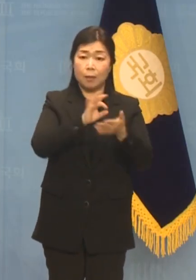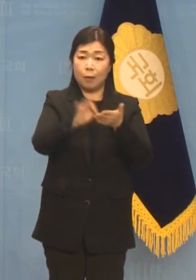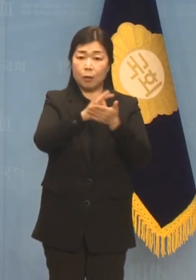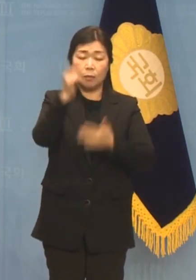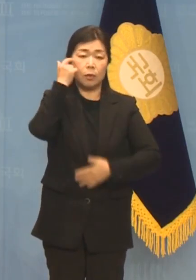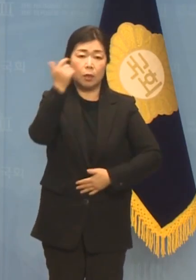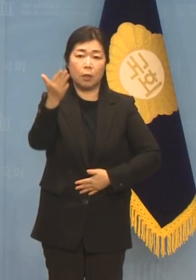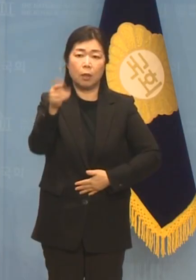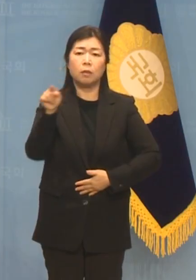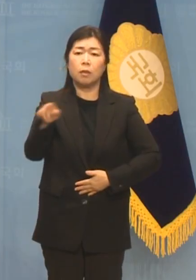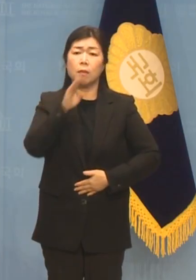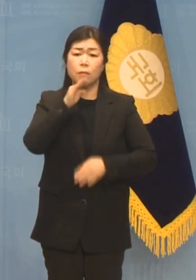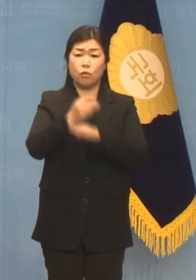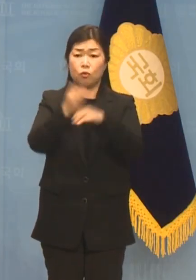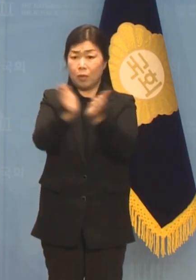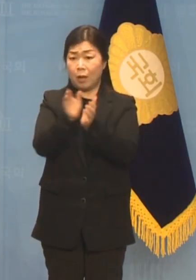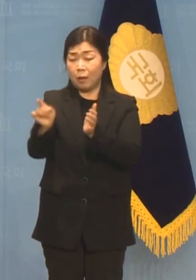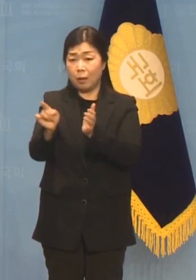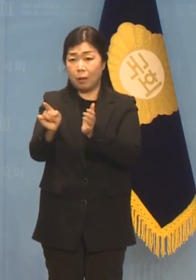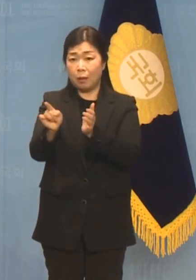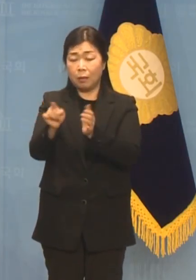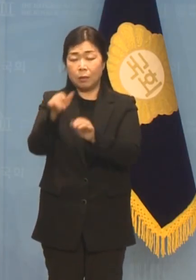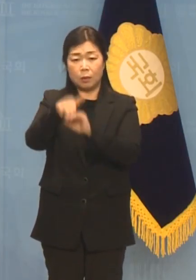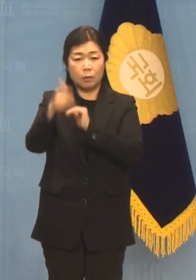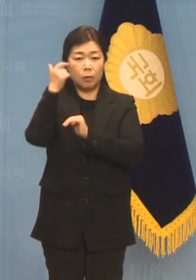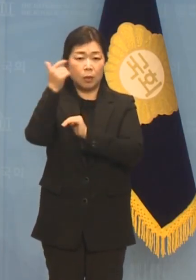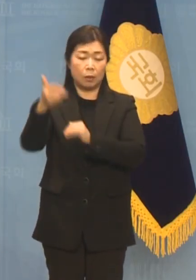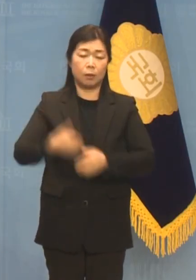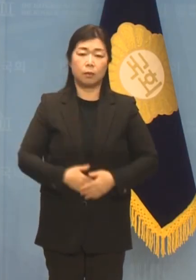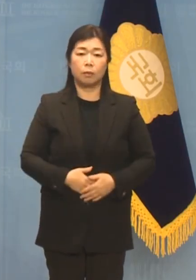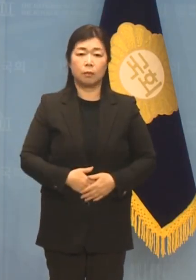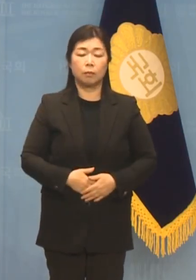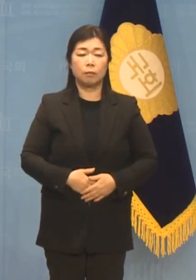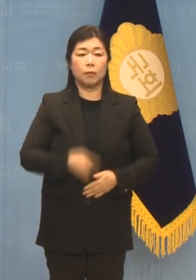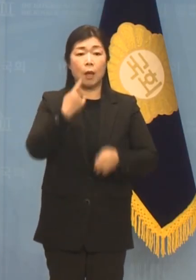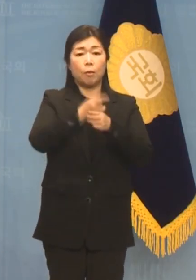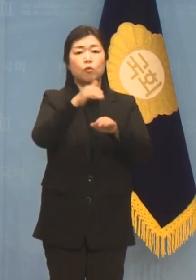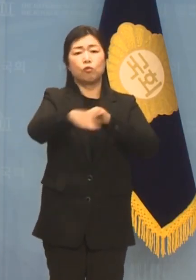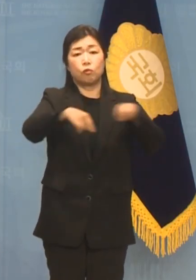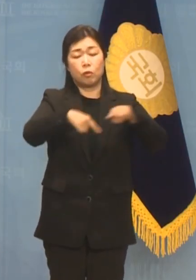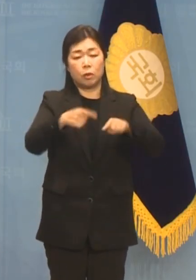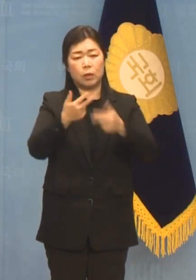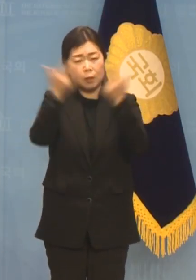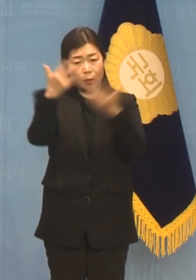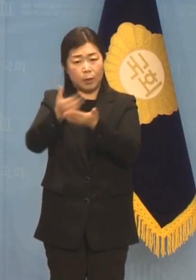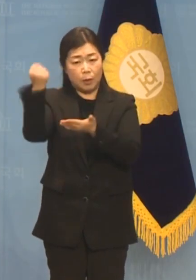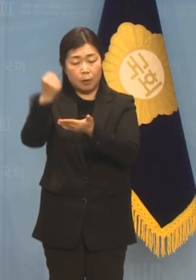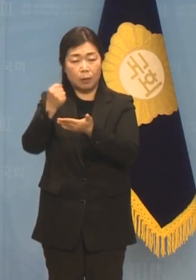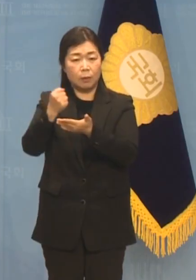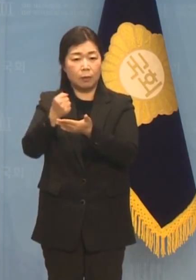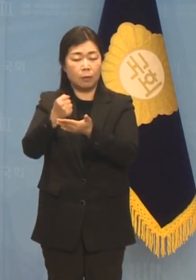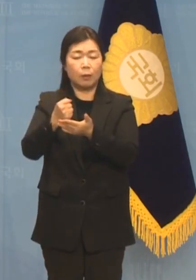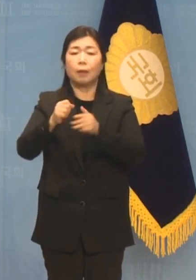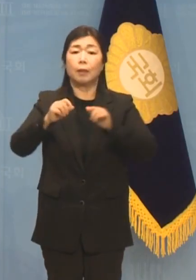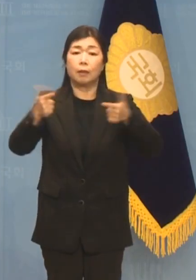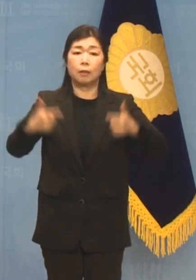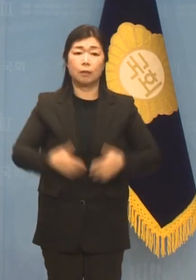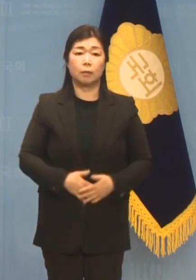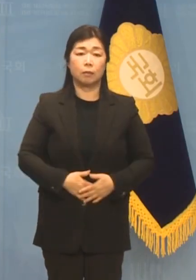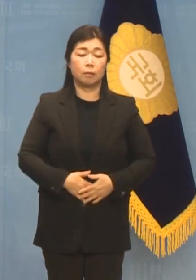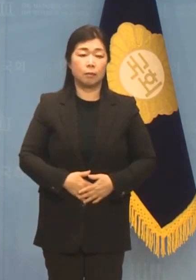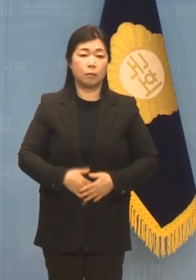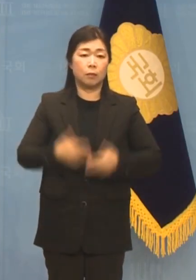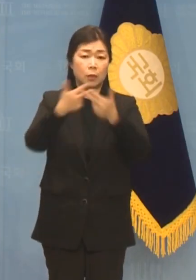말하는 민주입니까? 민주주의는 이재명 민주당의 전유물이 아닙니다.